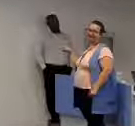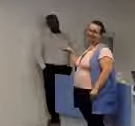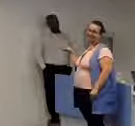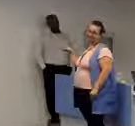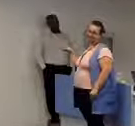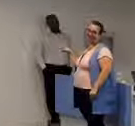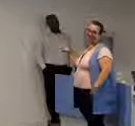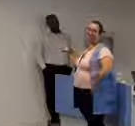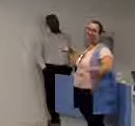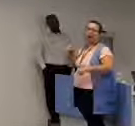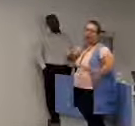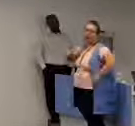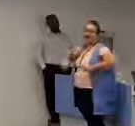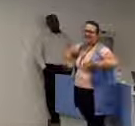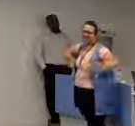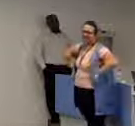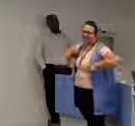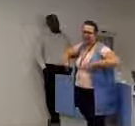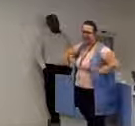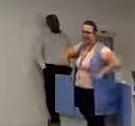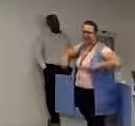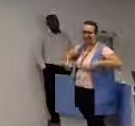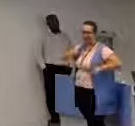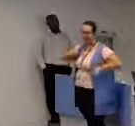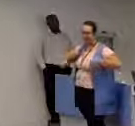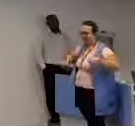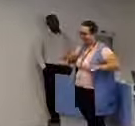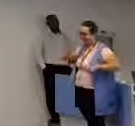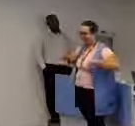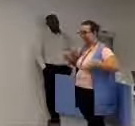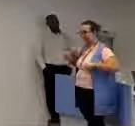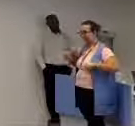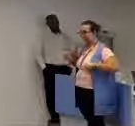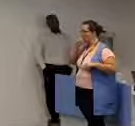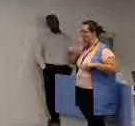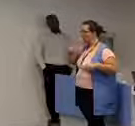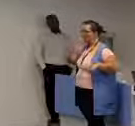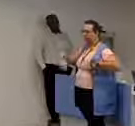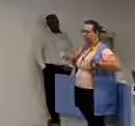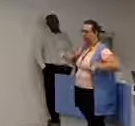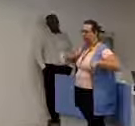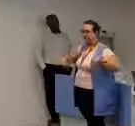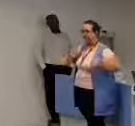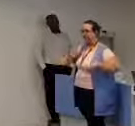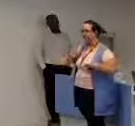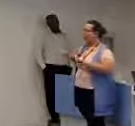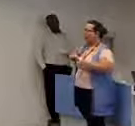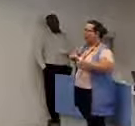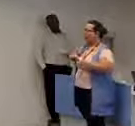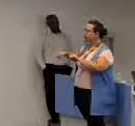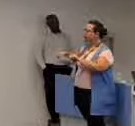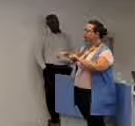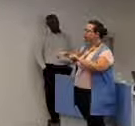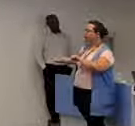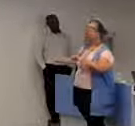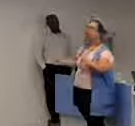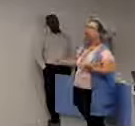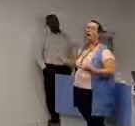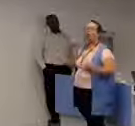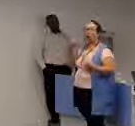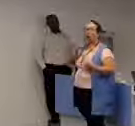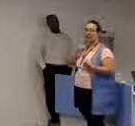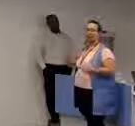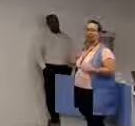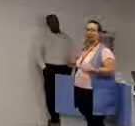mais veloz que você seja, pedalando, e você pode ser muito bom, a hora que eu estiver com a minha moto lá, eu vou passar você e vou deixar você